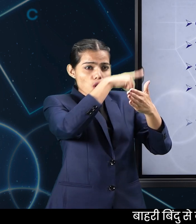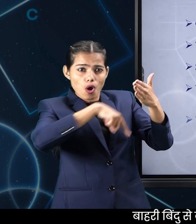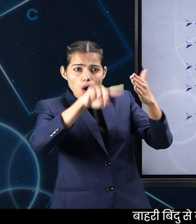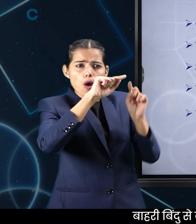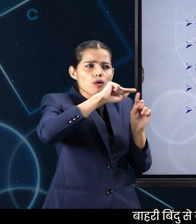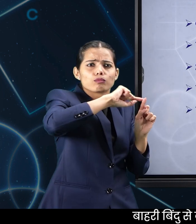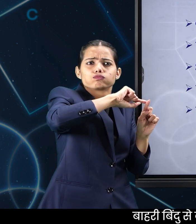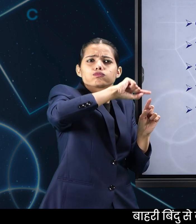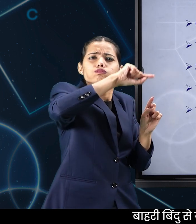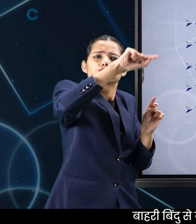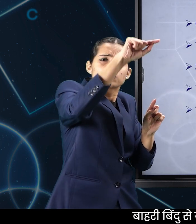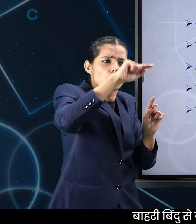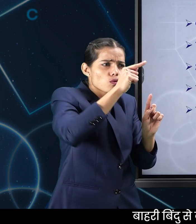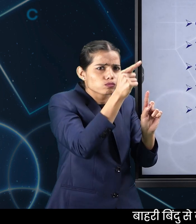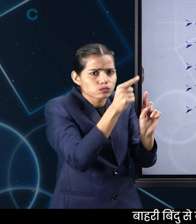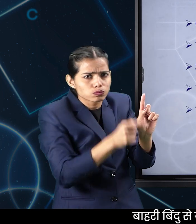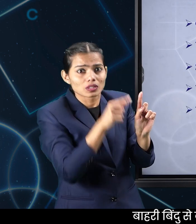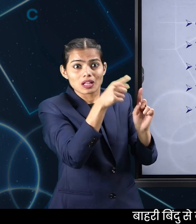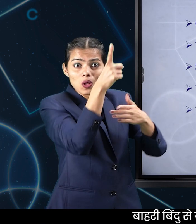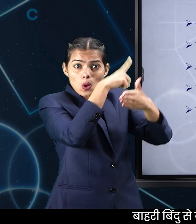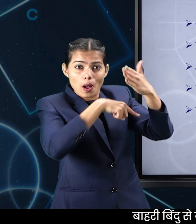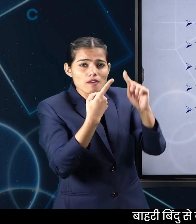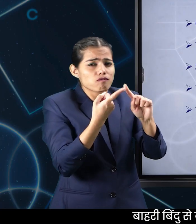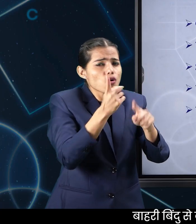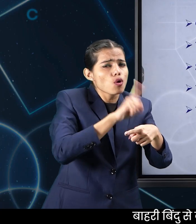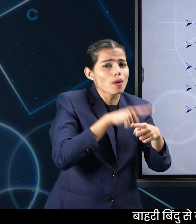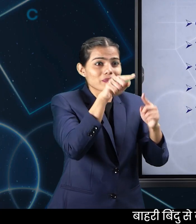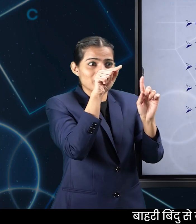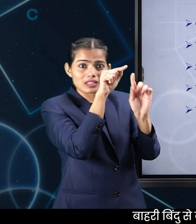बाहरी बिंदु से वृत्त तक स्पर्शियों की लंबाई बराबर होती है।